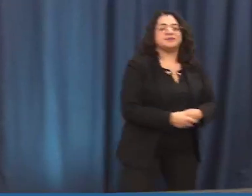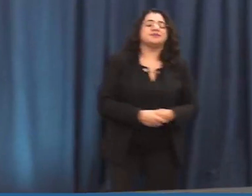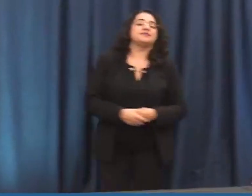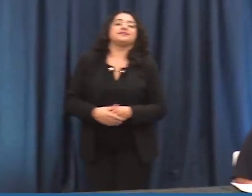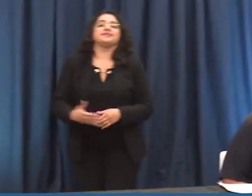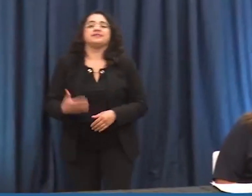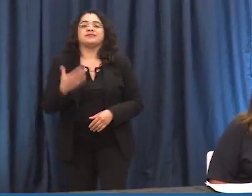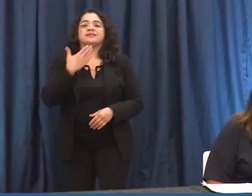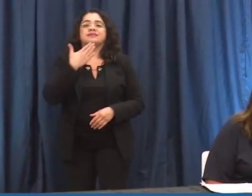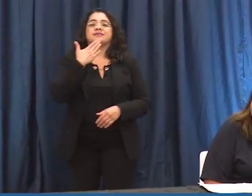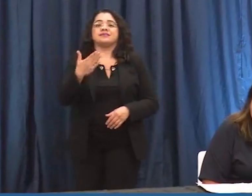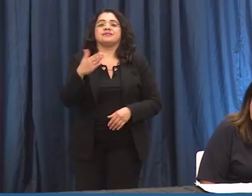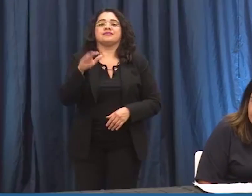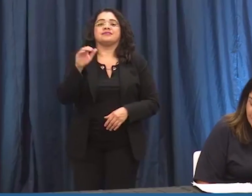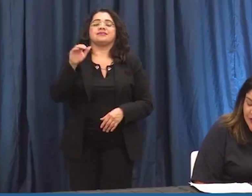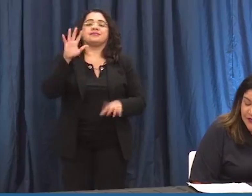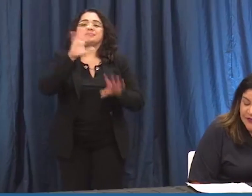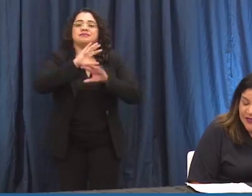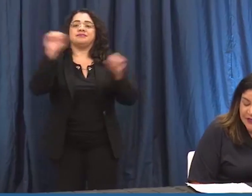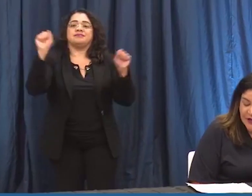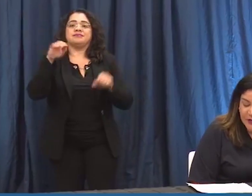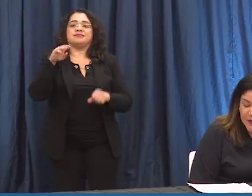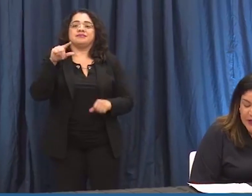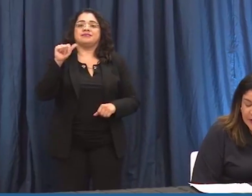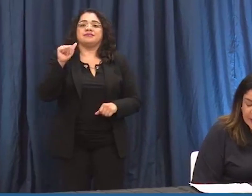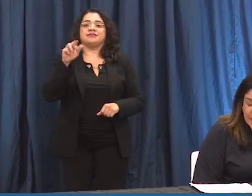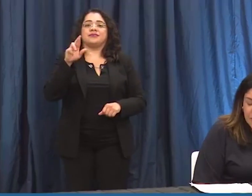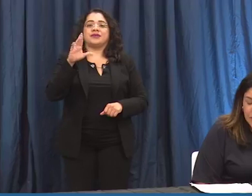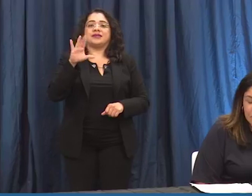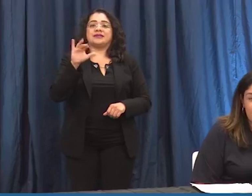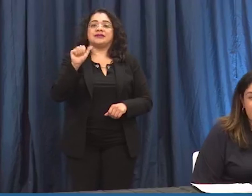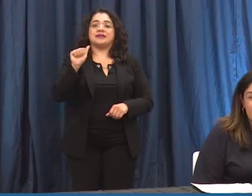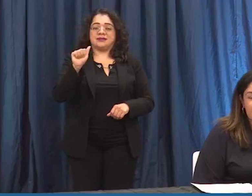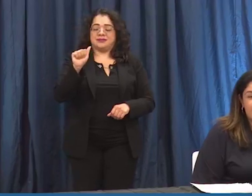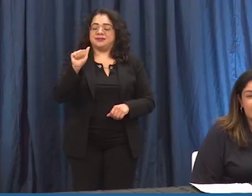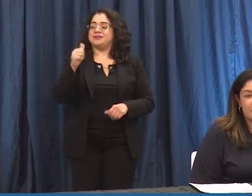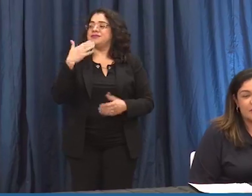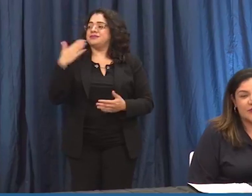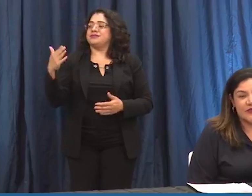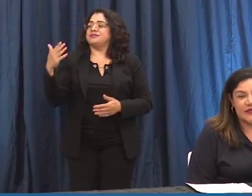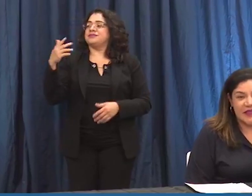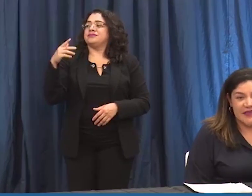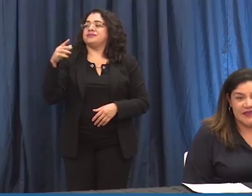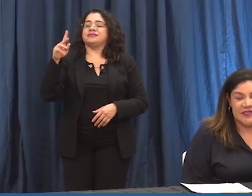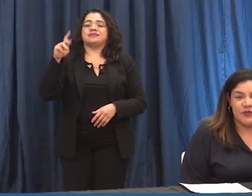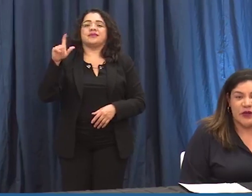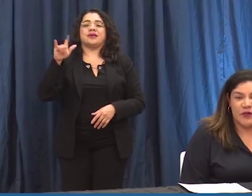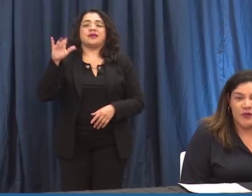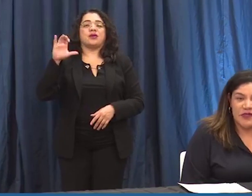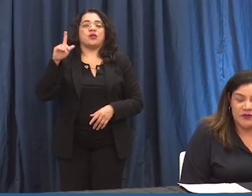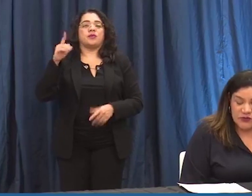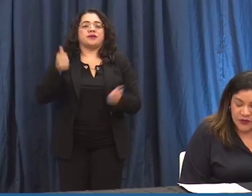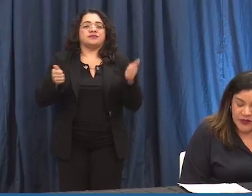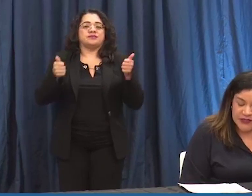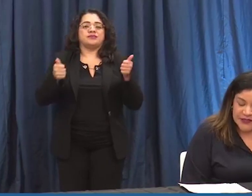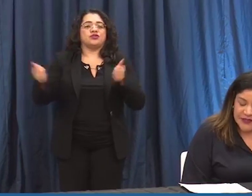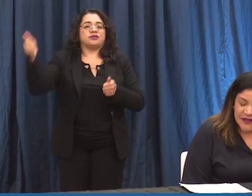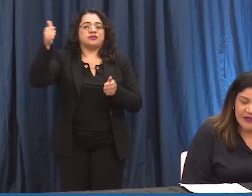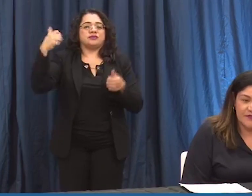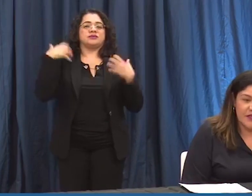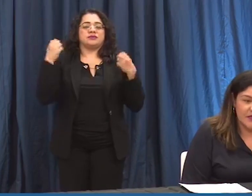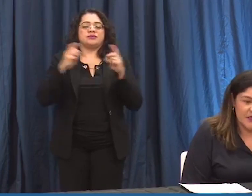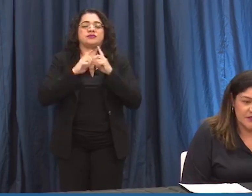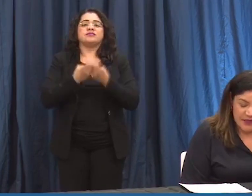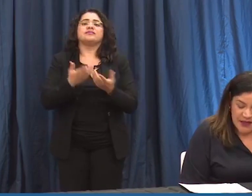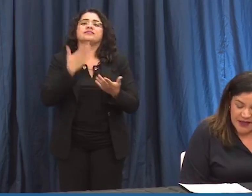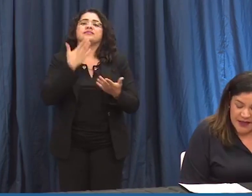García. Y gracias, directora Kelly Colopy. Muy buenas tardes a todos ustedes. Gracias por acompañarnos hoy, esta